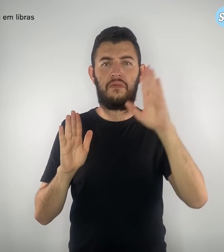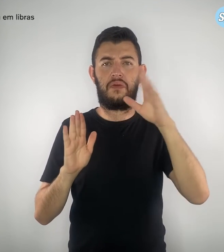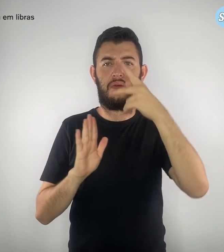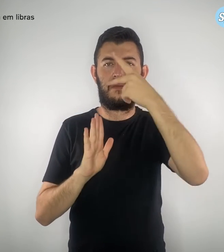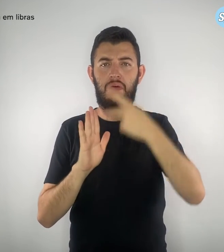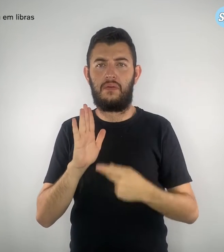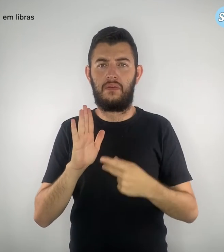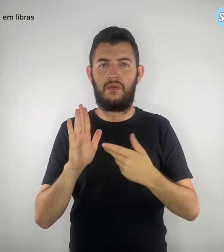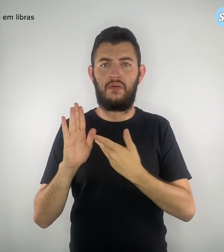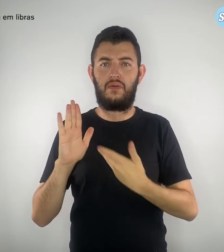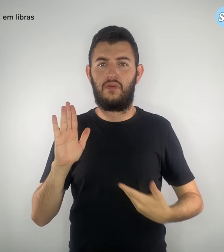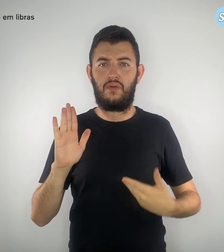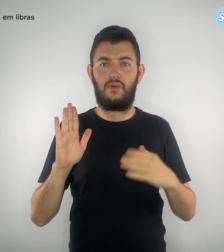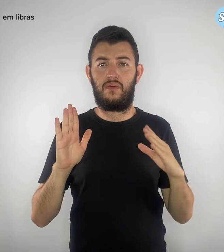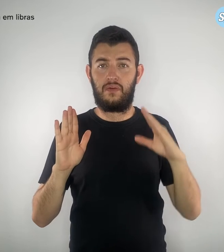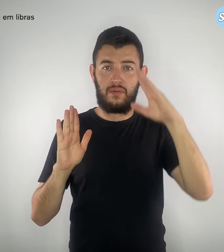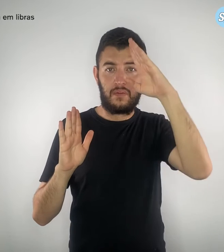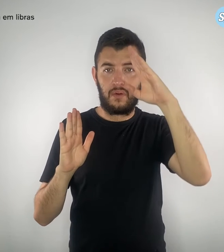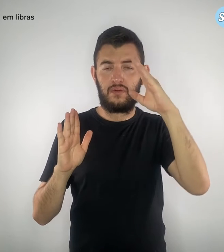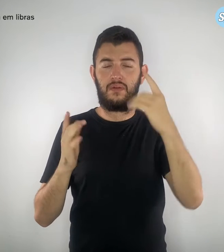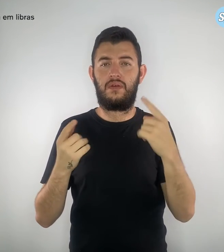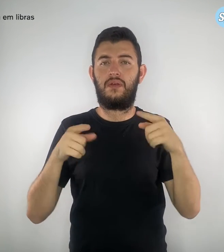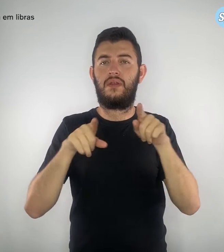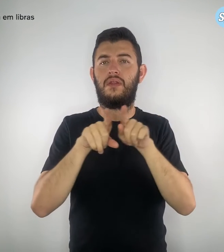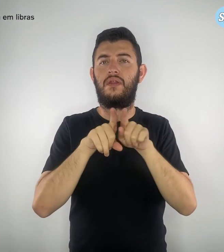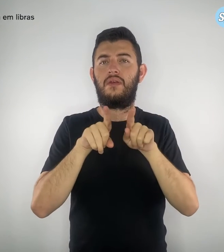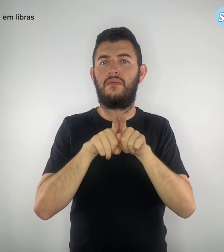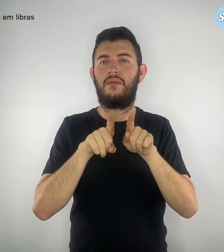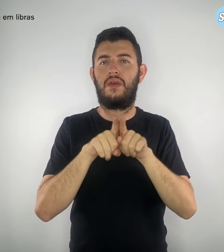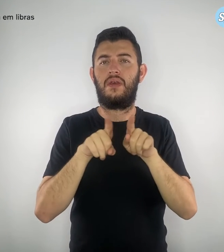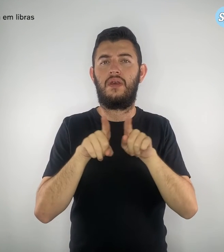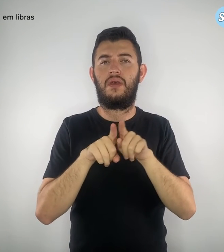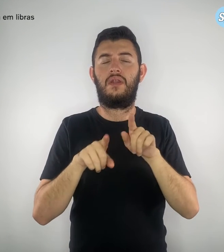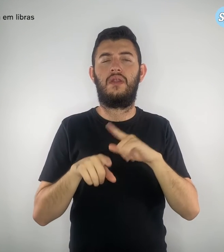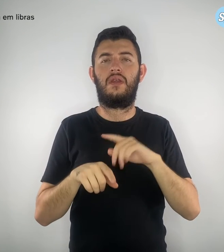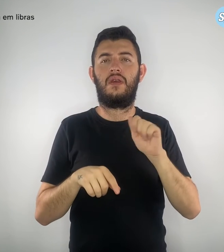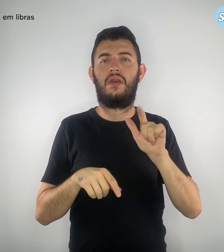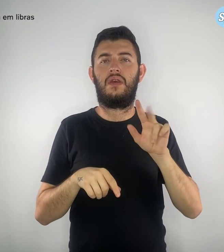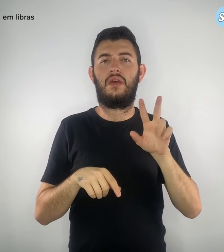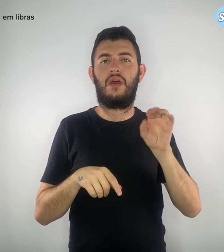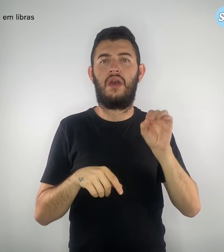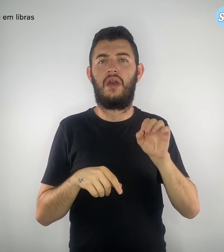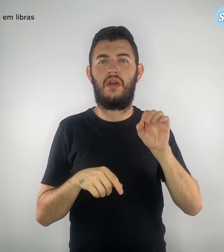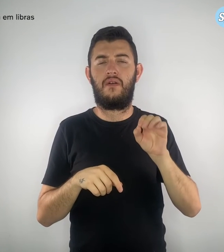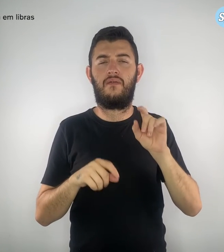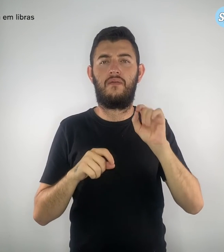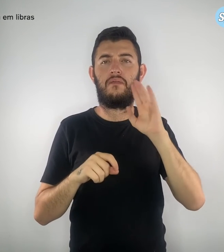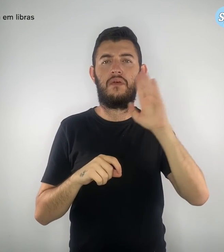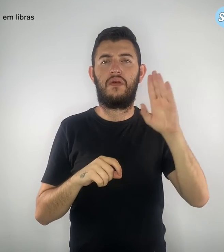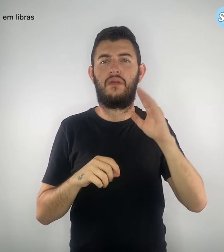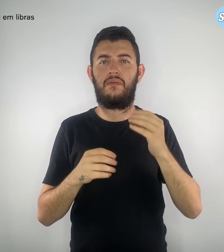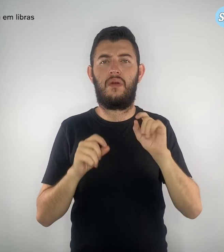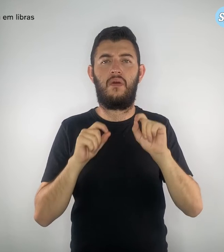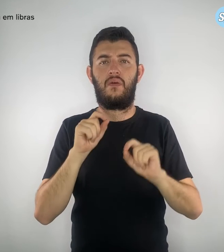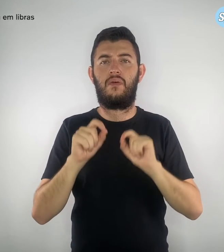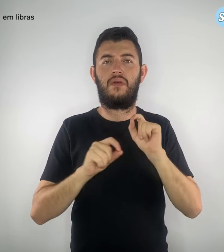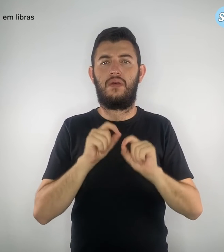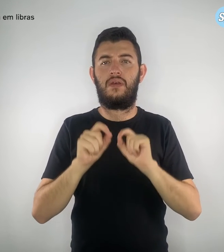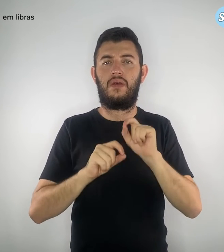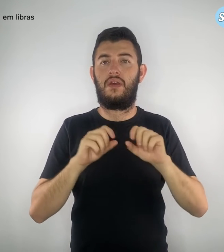do governo Bolsonaro e tem como um dos alvos prioritários a educação pública. Isso porque